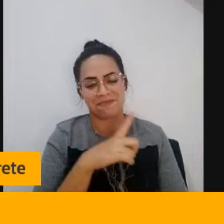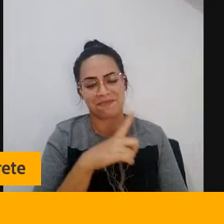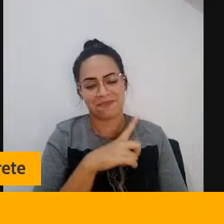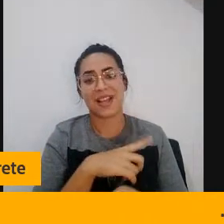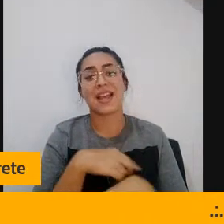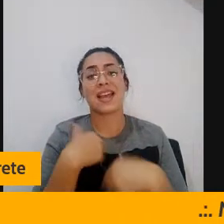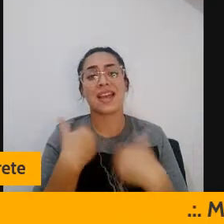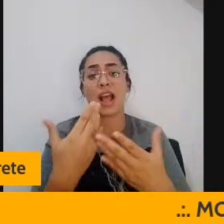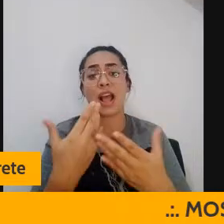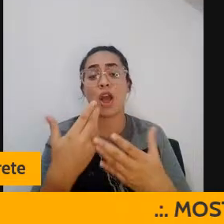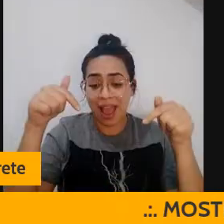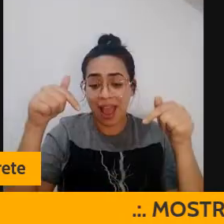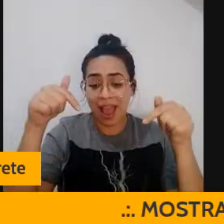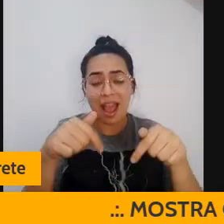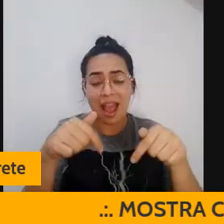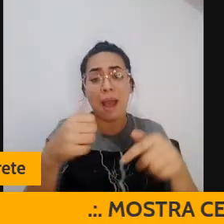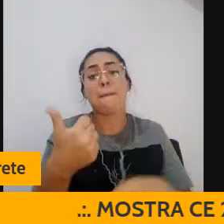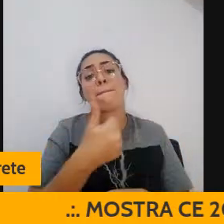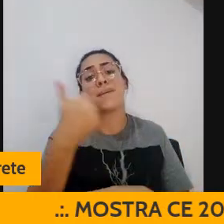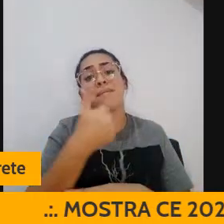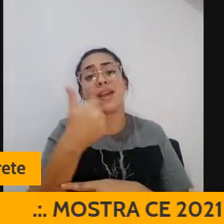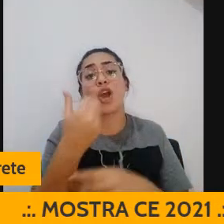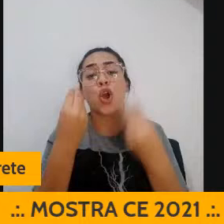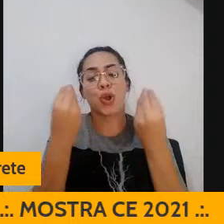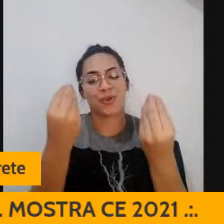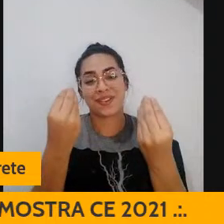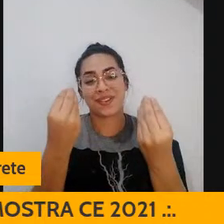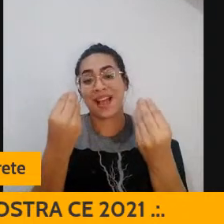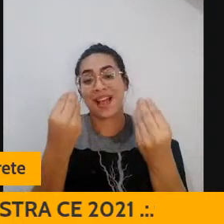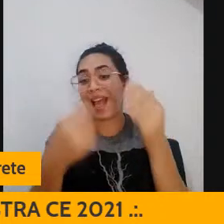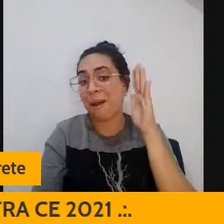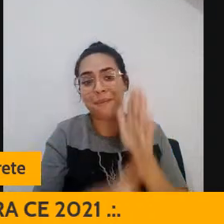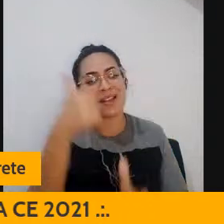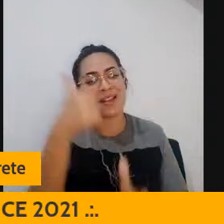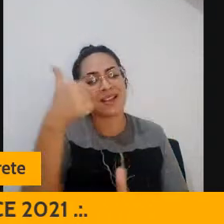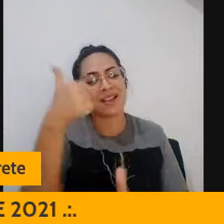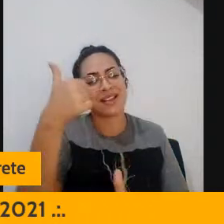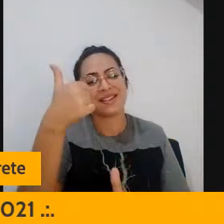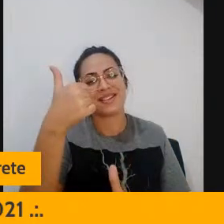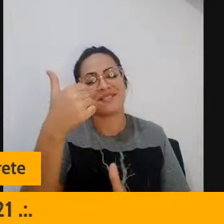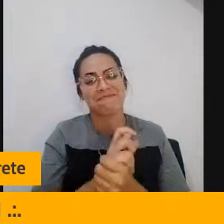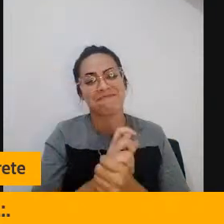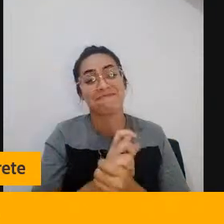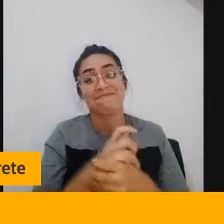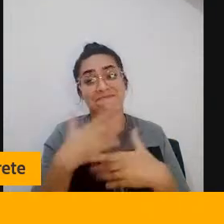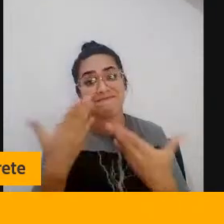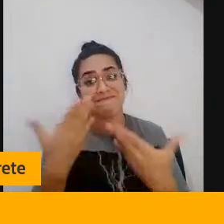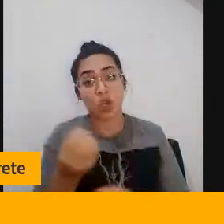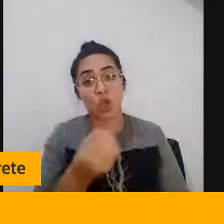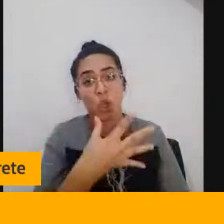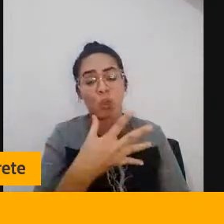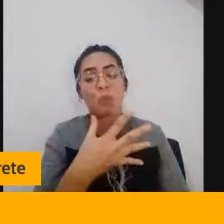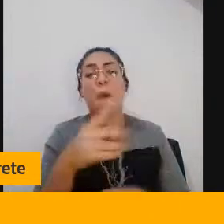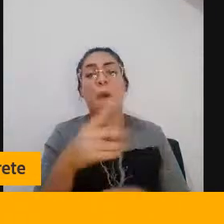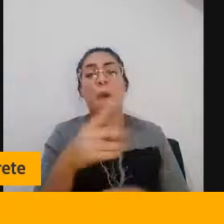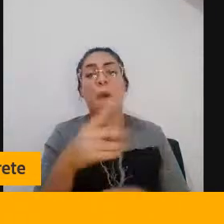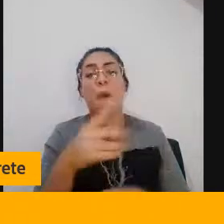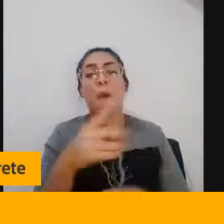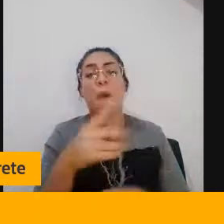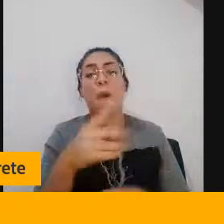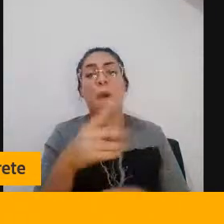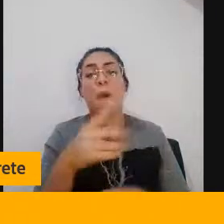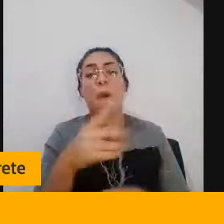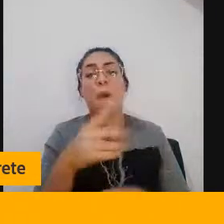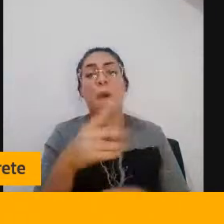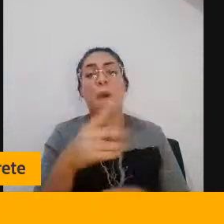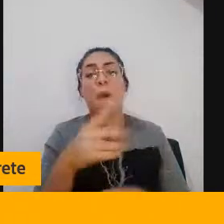a primeira mostra. Isso é inédito, né? Isso é inédito. Mas eu espero que nos próximos